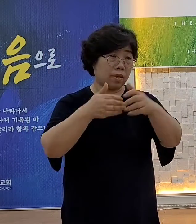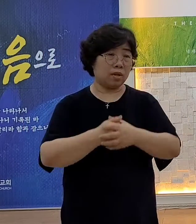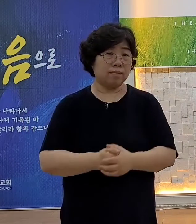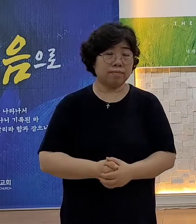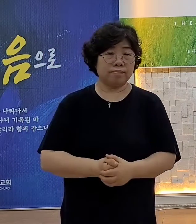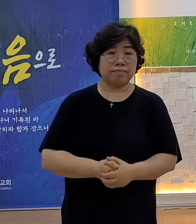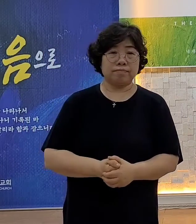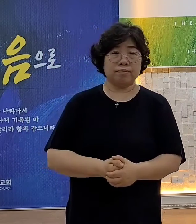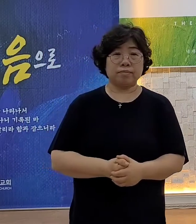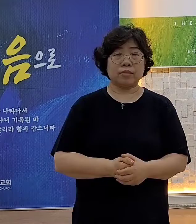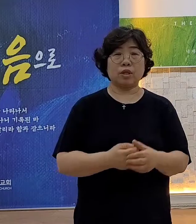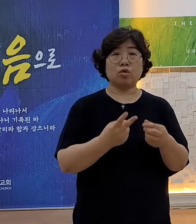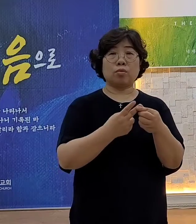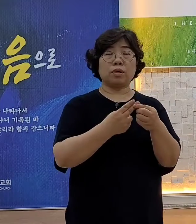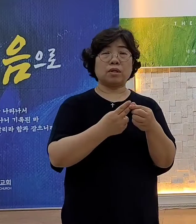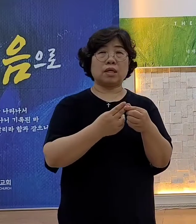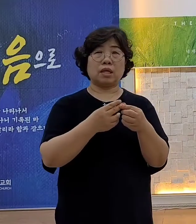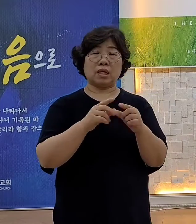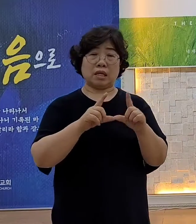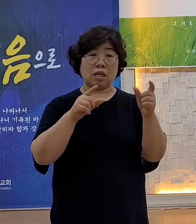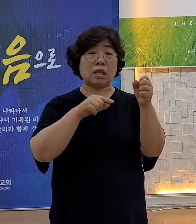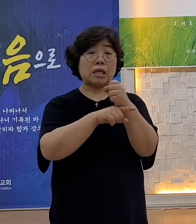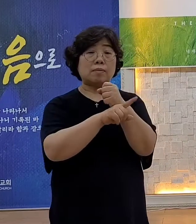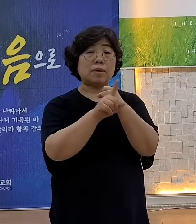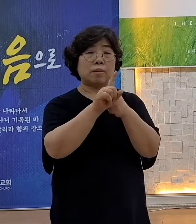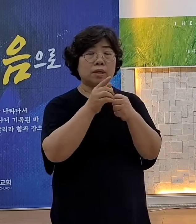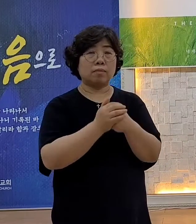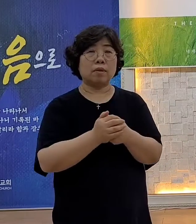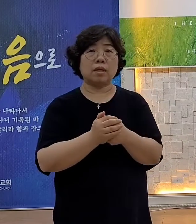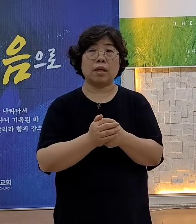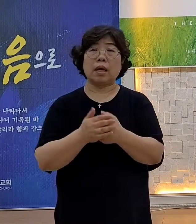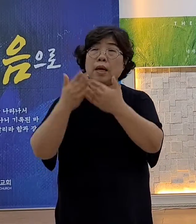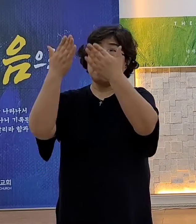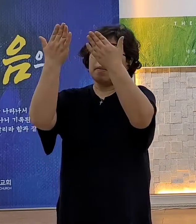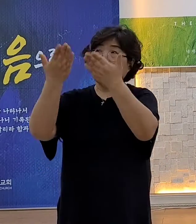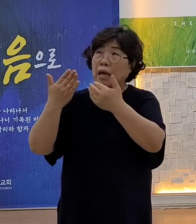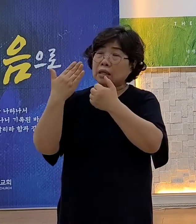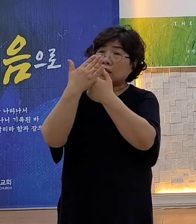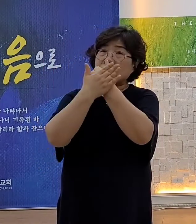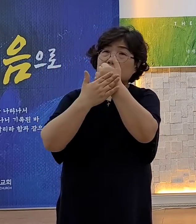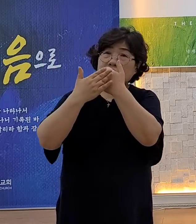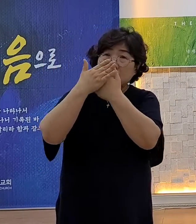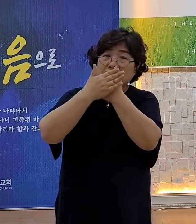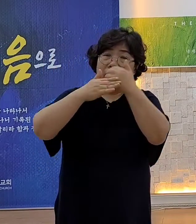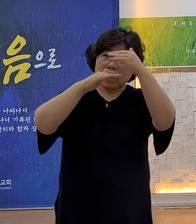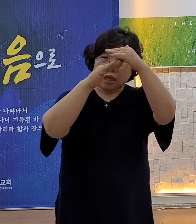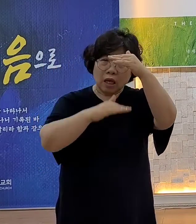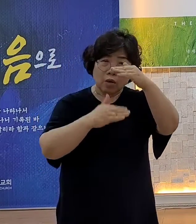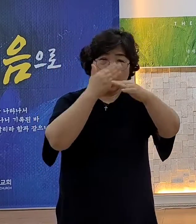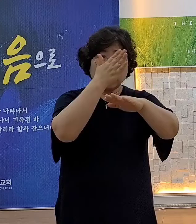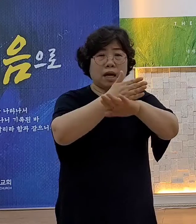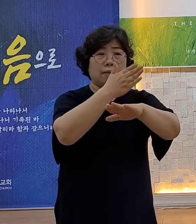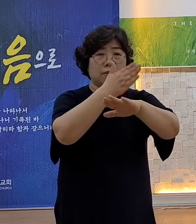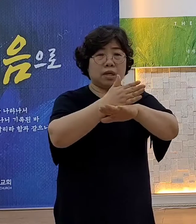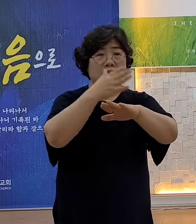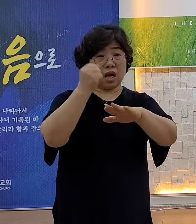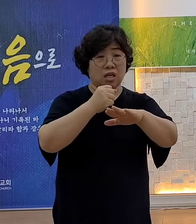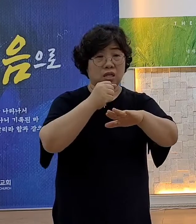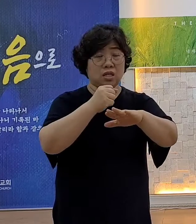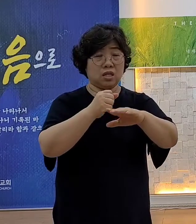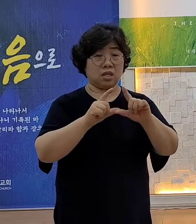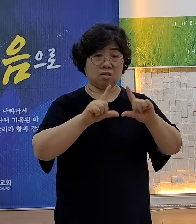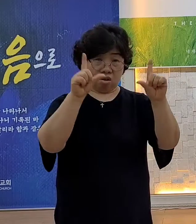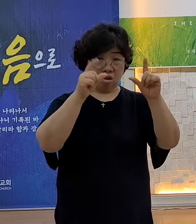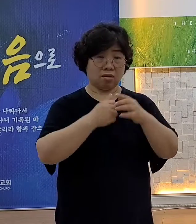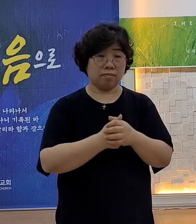번째로요. 이 절기는 어떤 의미인가? 우리 잘 아는 대로 받은 은혜를 감사하는 절기입니다. 오늘 본문의 10절에